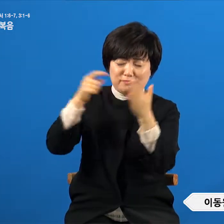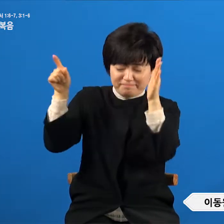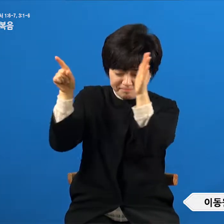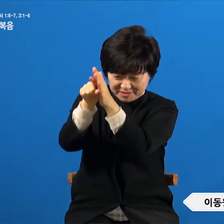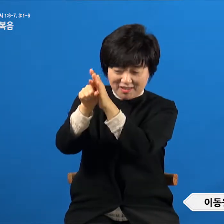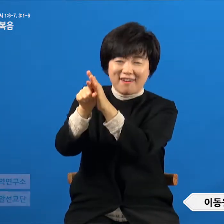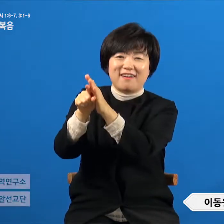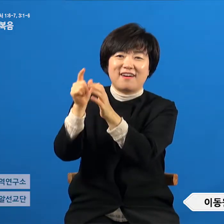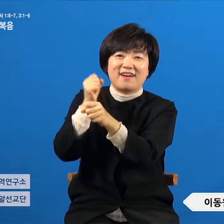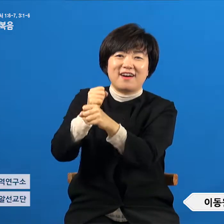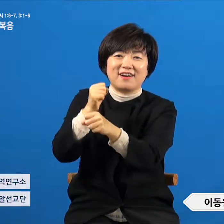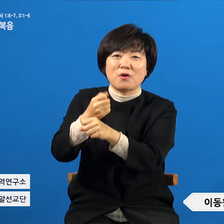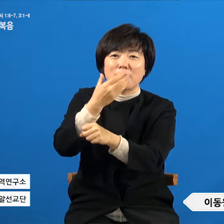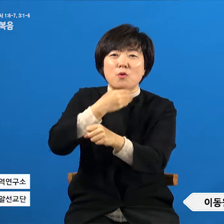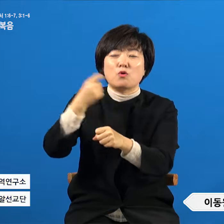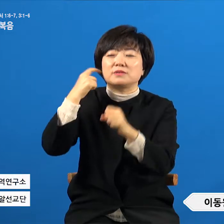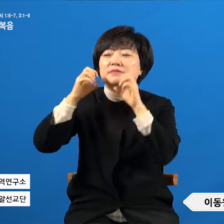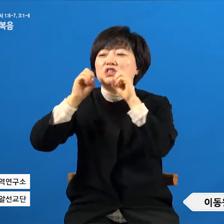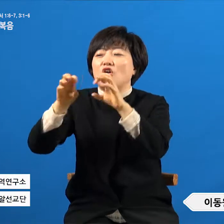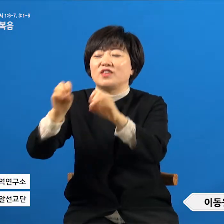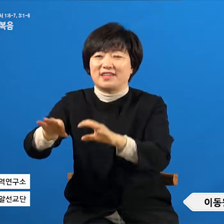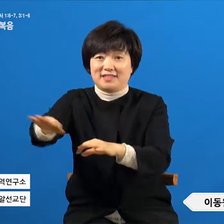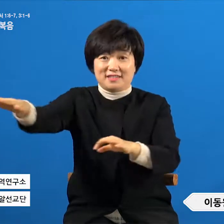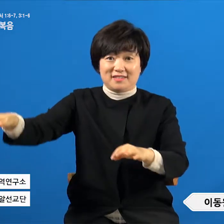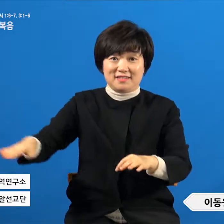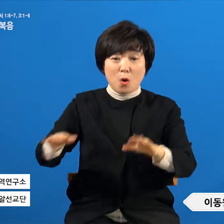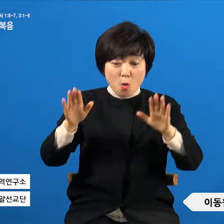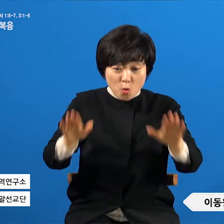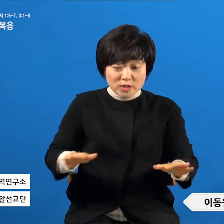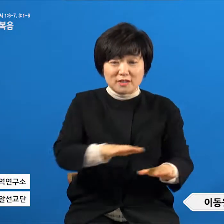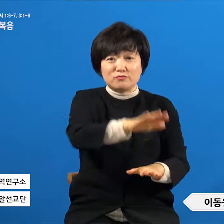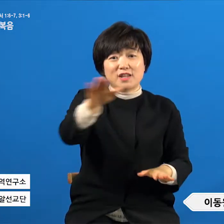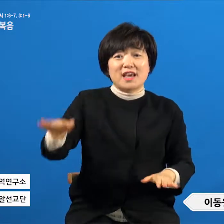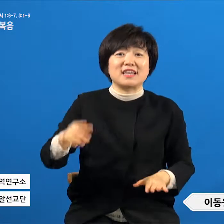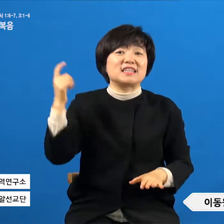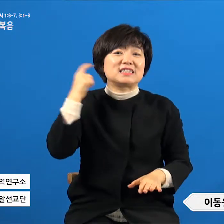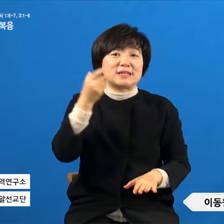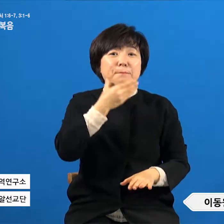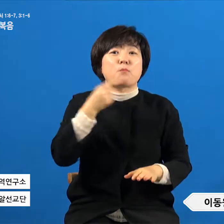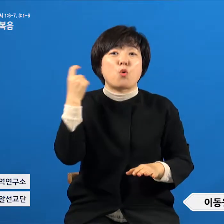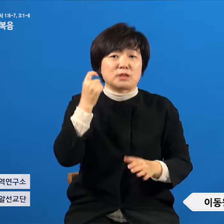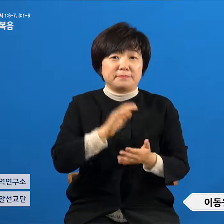갈라디아에 전해진 복음이고 오늘 저와 여러분에게도 전해지고 있는 복음입니다.